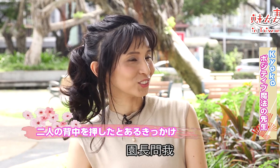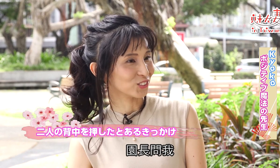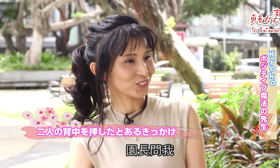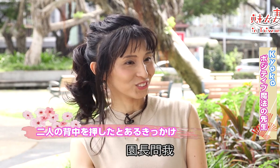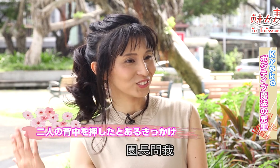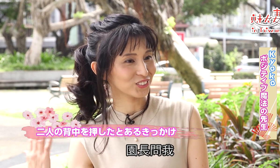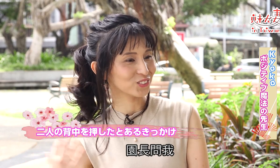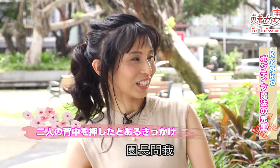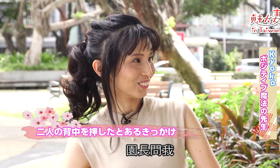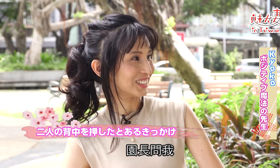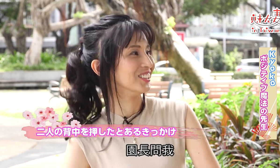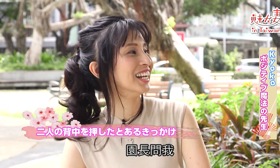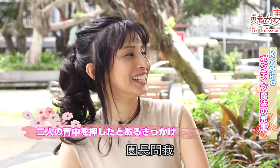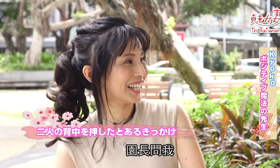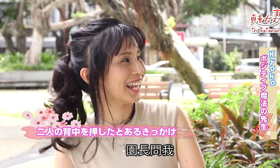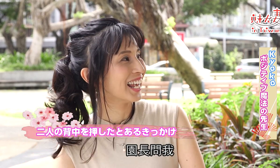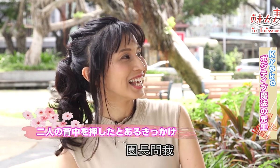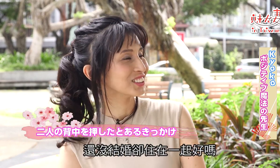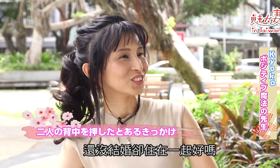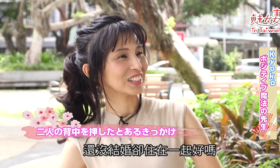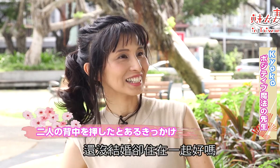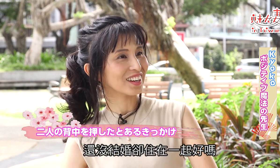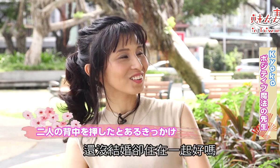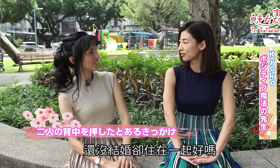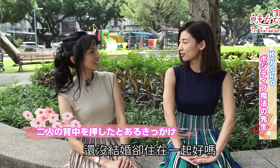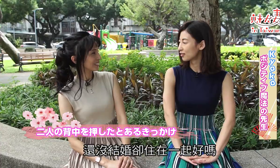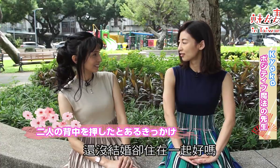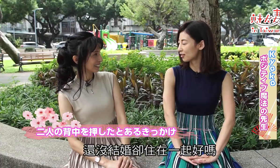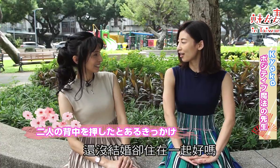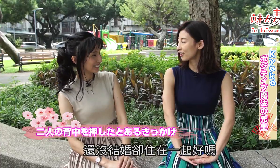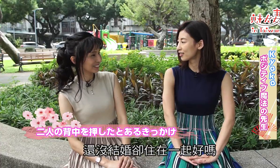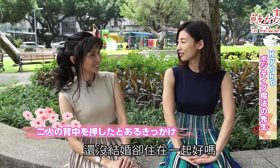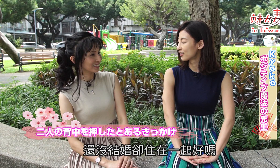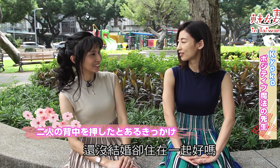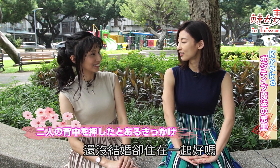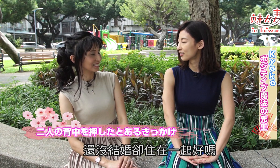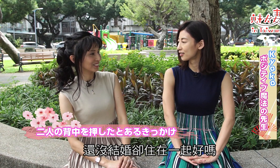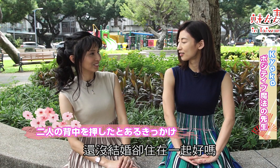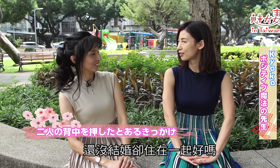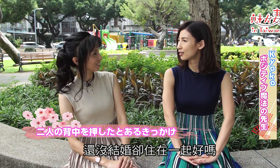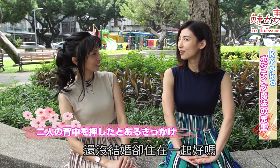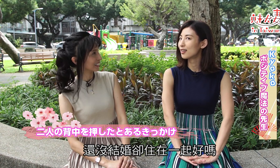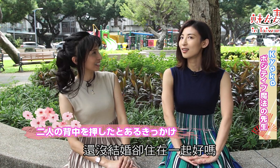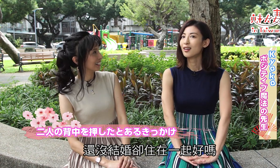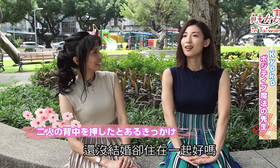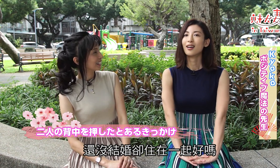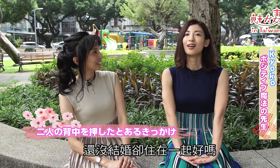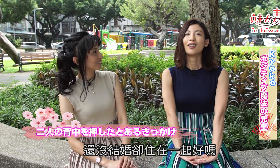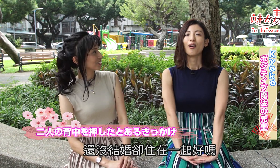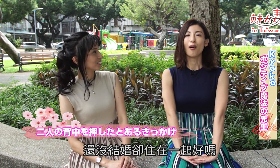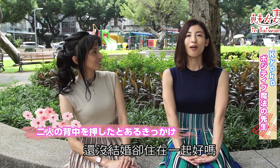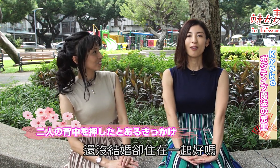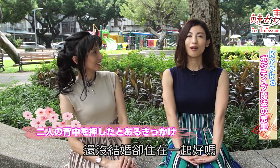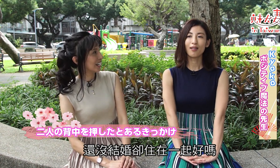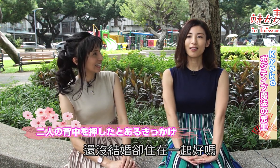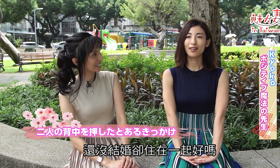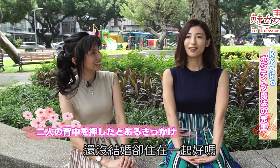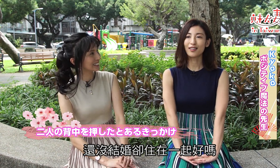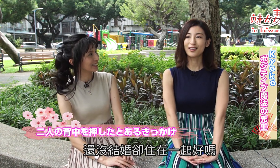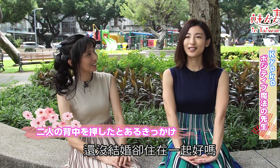っとどうなのって言われて、はい、そのまだ結婚前なのに一緒に暮らしてどうみたいな、もうずいぶん前の話ですけど、あ